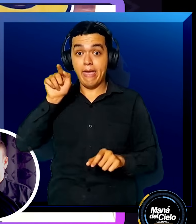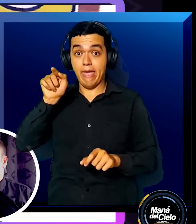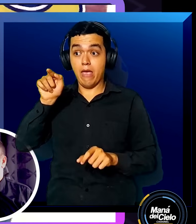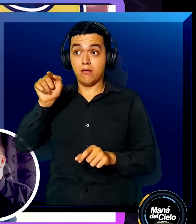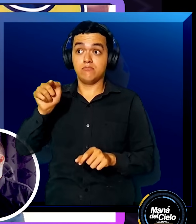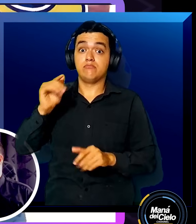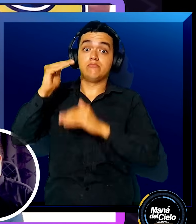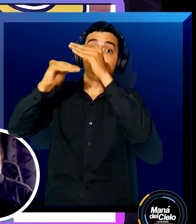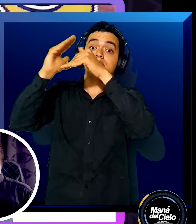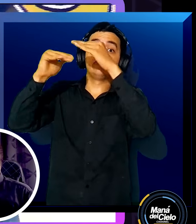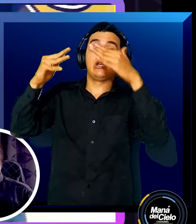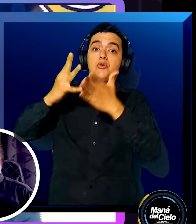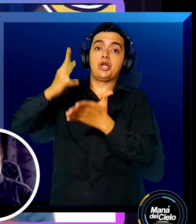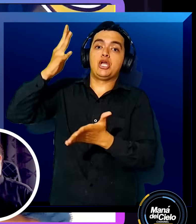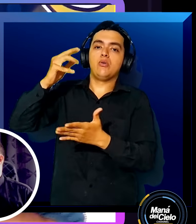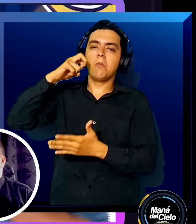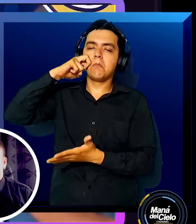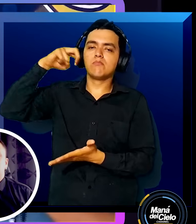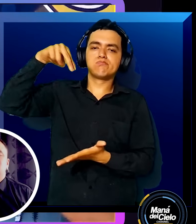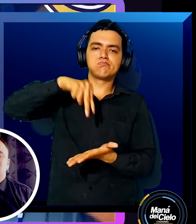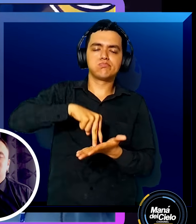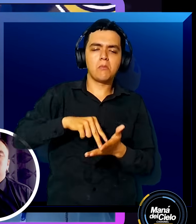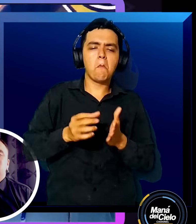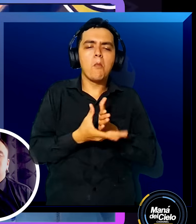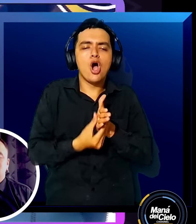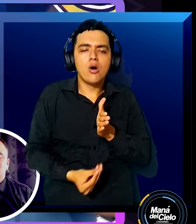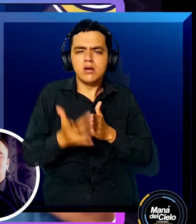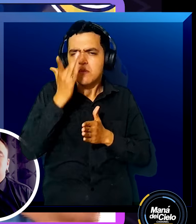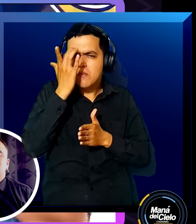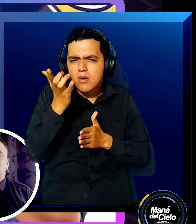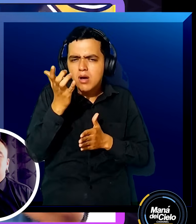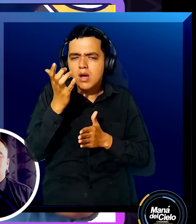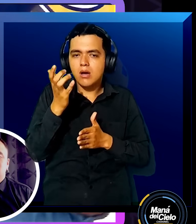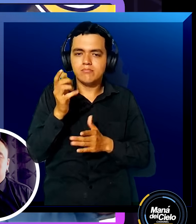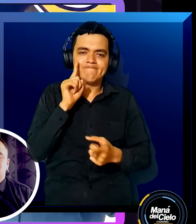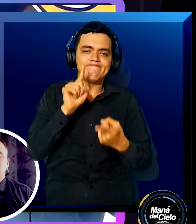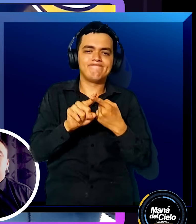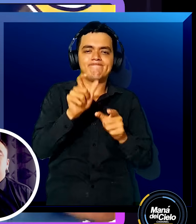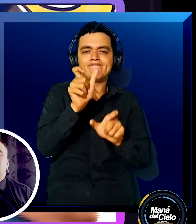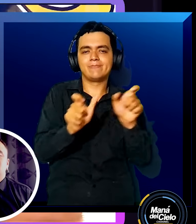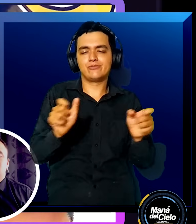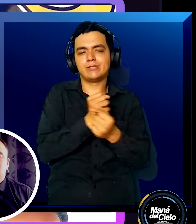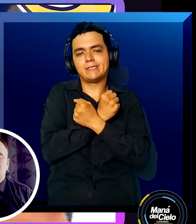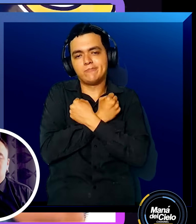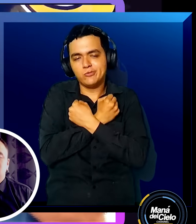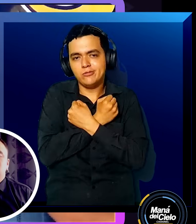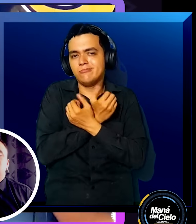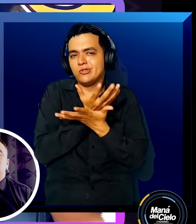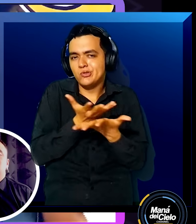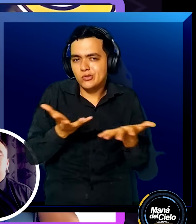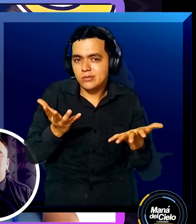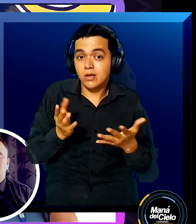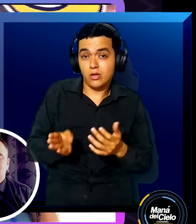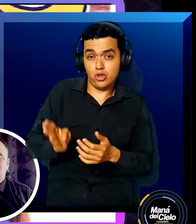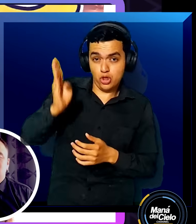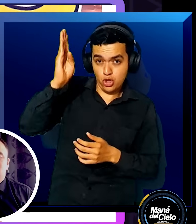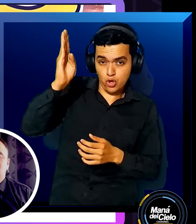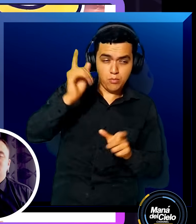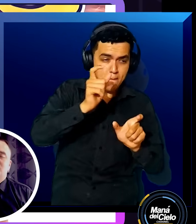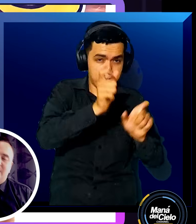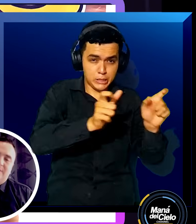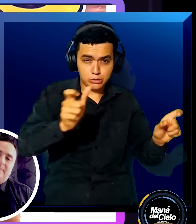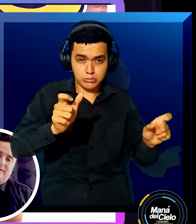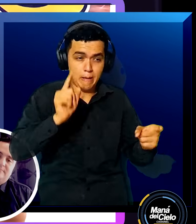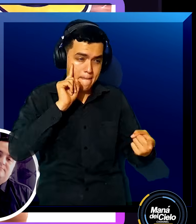en 5 minutos de oración. Usted tiene que entregarse a ese momento de quebrantarse como una